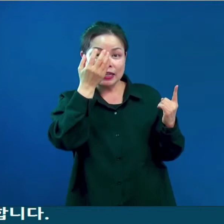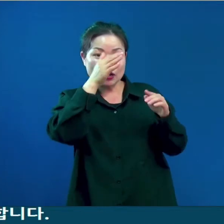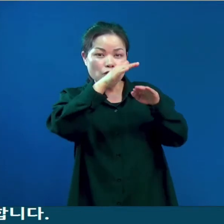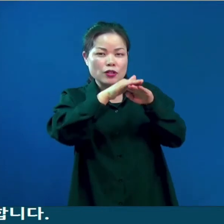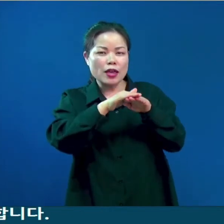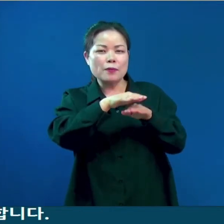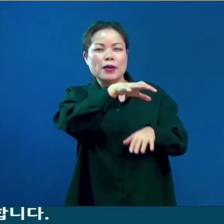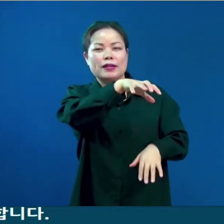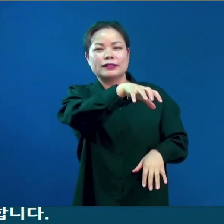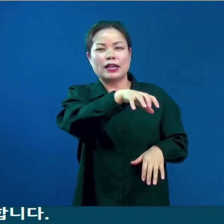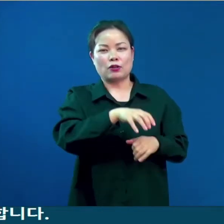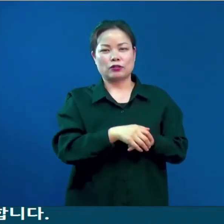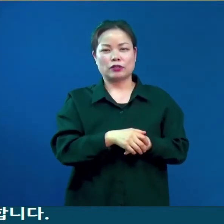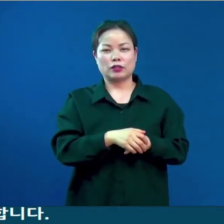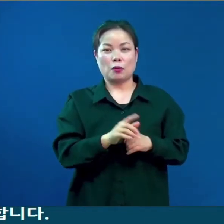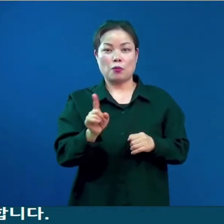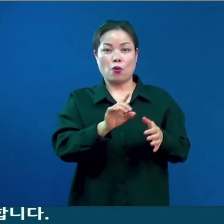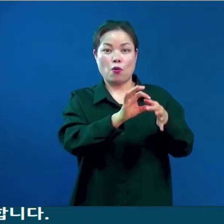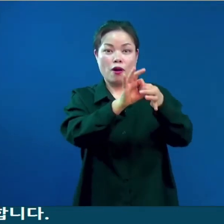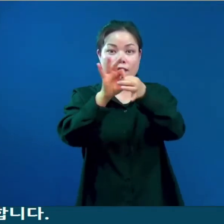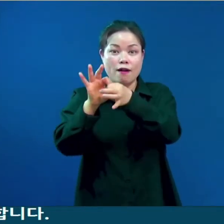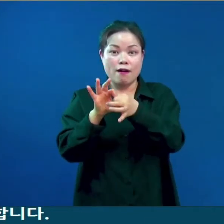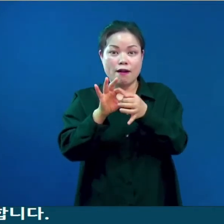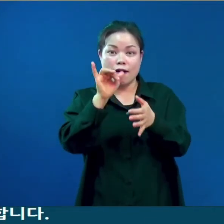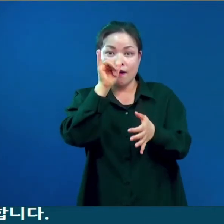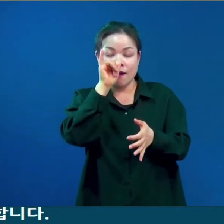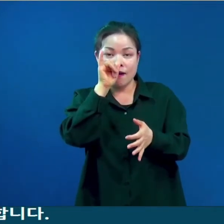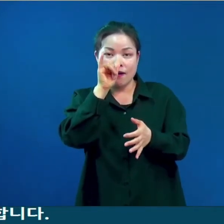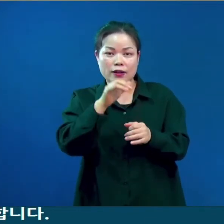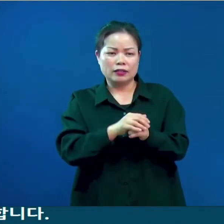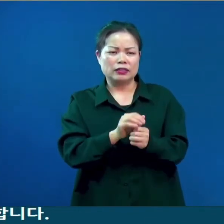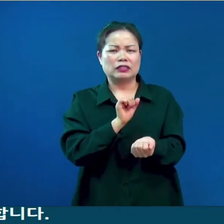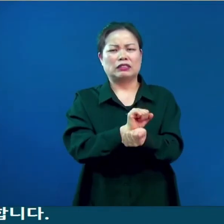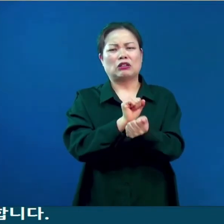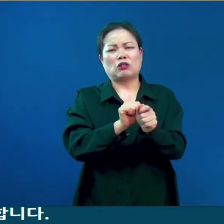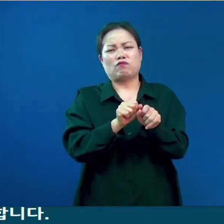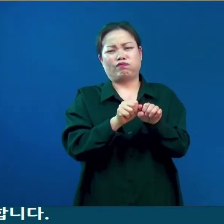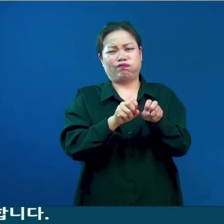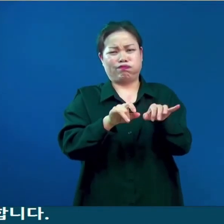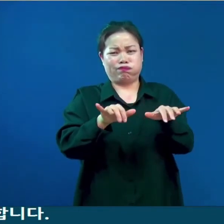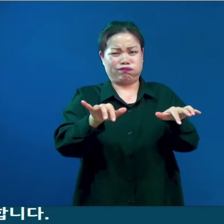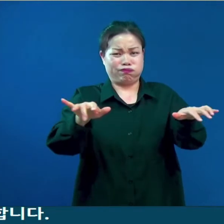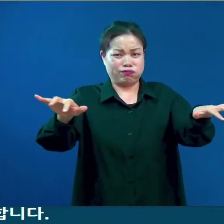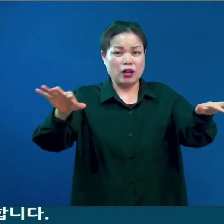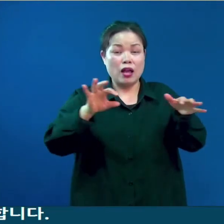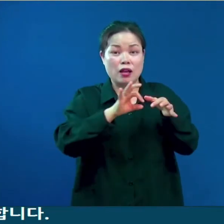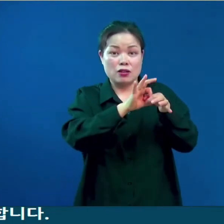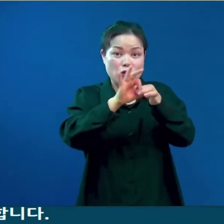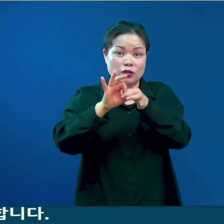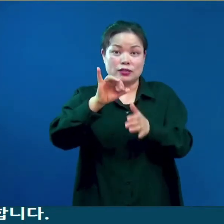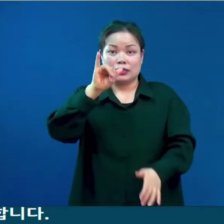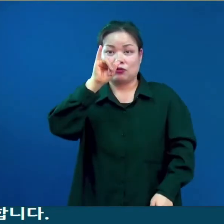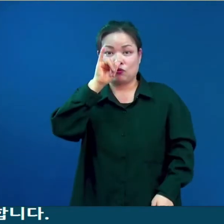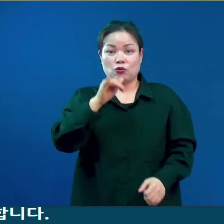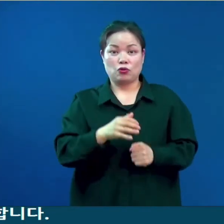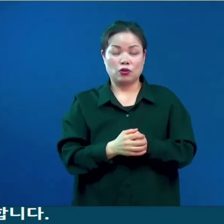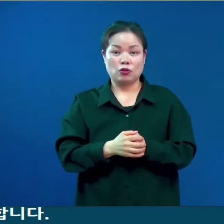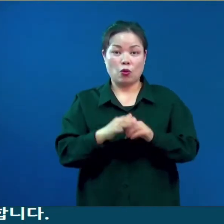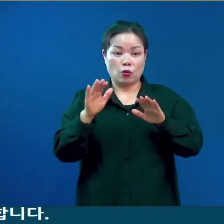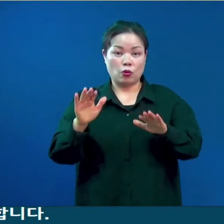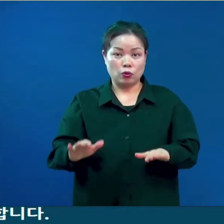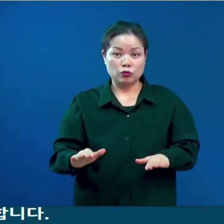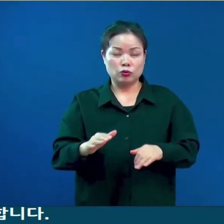예배 장소가 뭐와 연결되어 있냐면 전염병의 종식과 연결되어 있습니다.